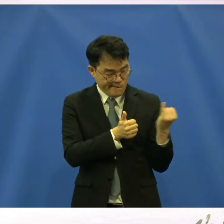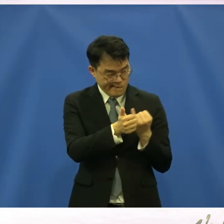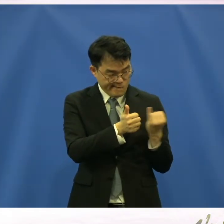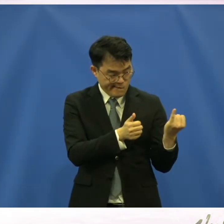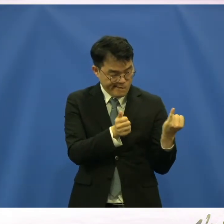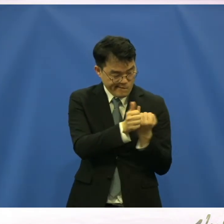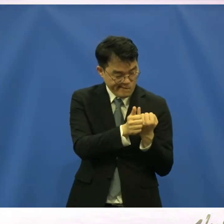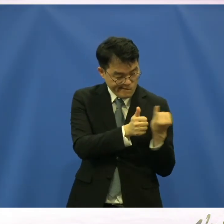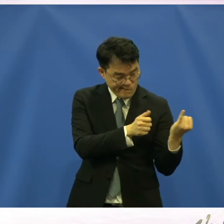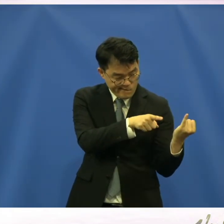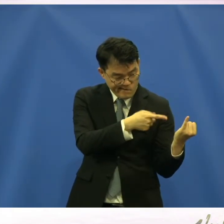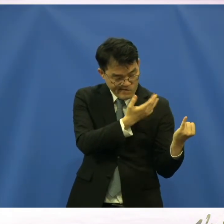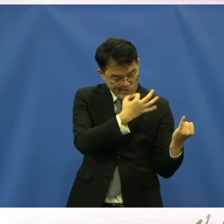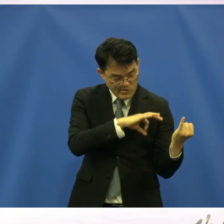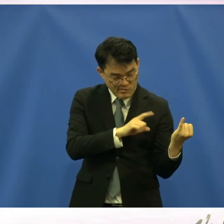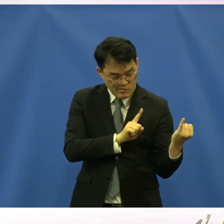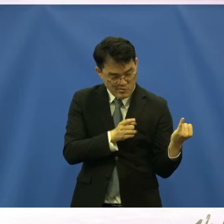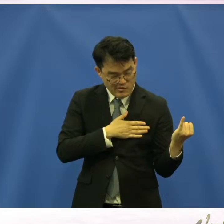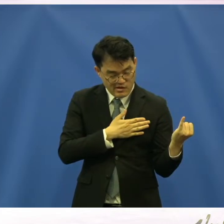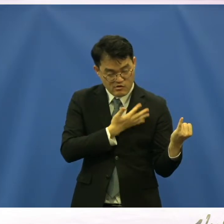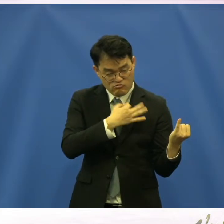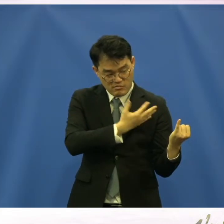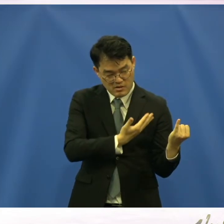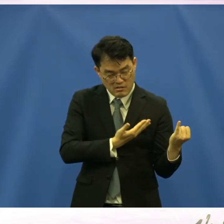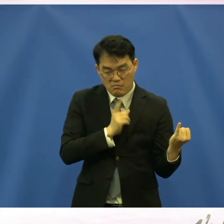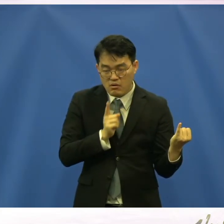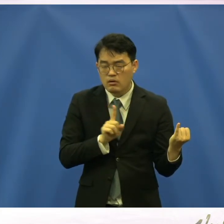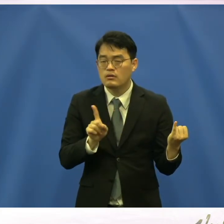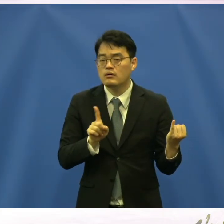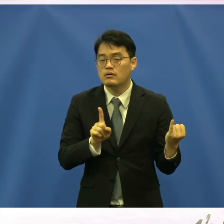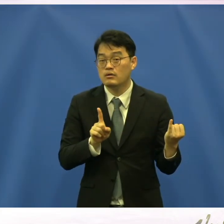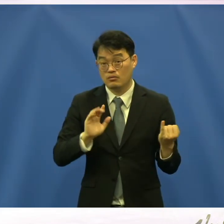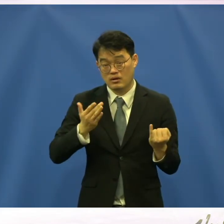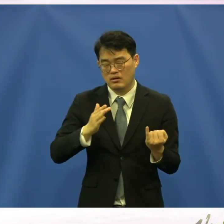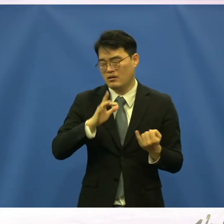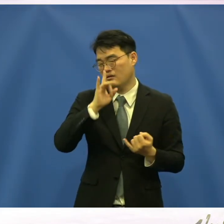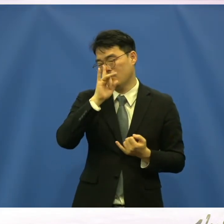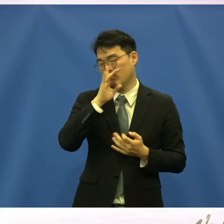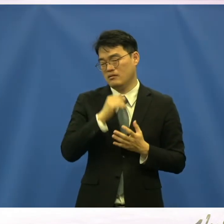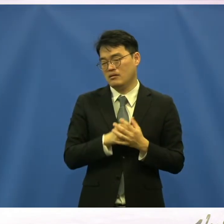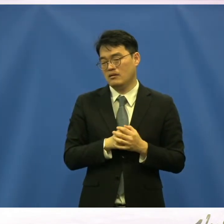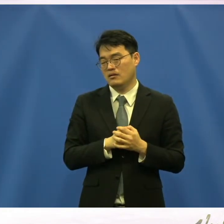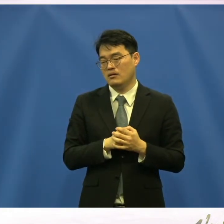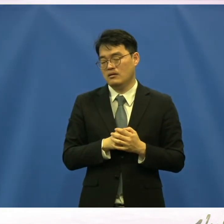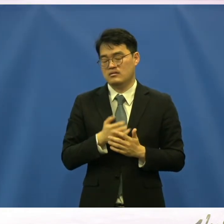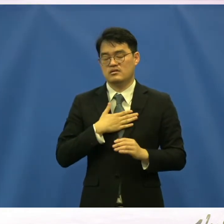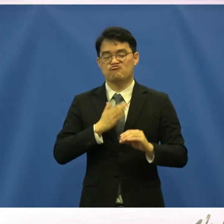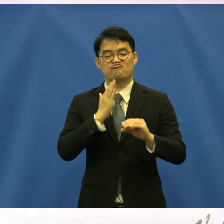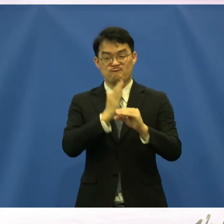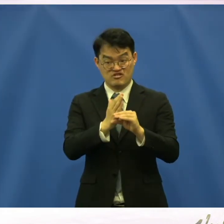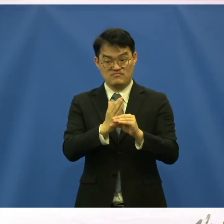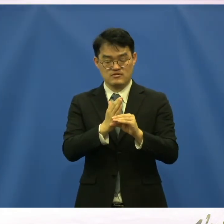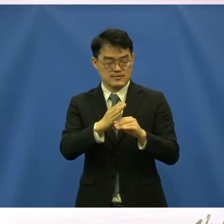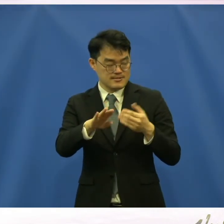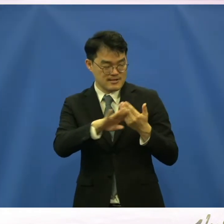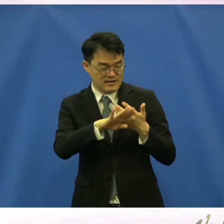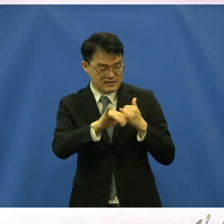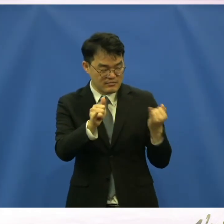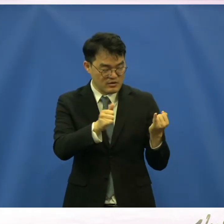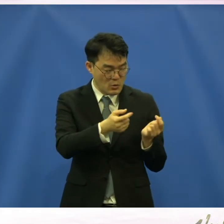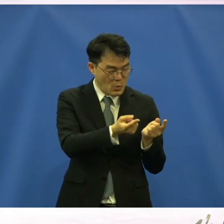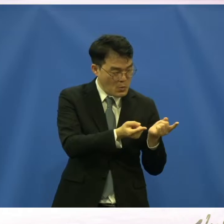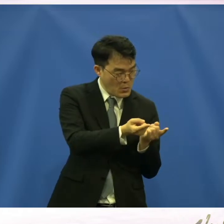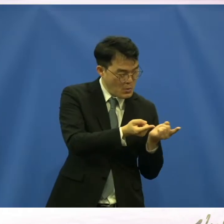나 중심으로 모든 걸 통제하려고 하는 자를 만족하기 위해서 철저히 다른 사람을 이용하는 사람.